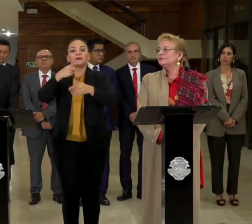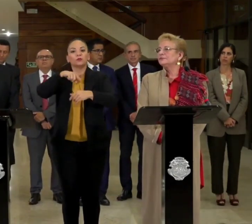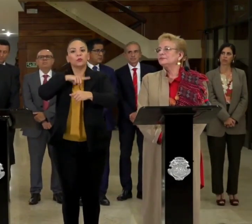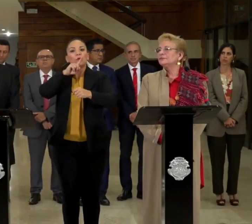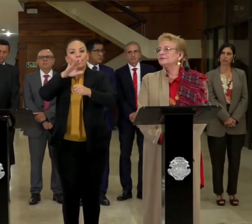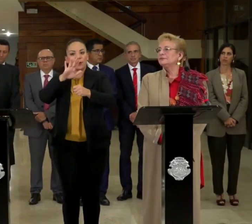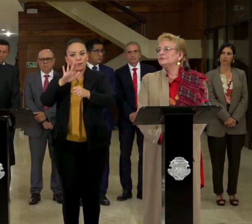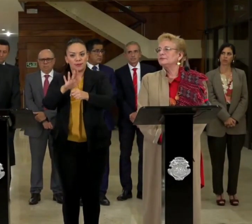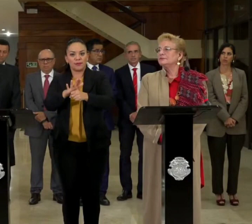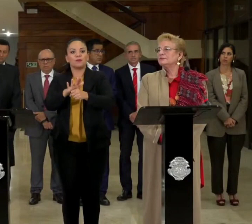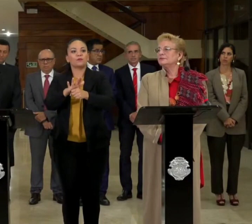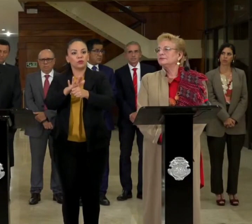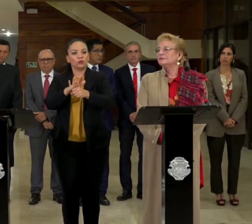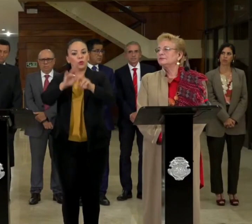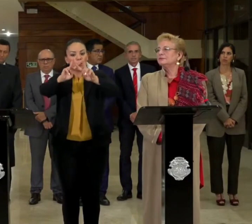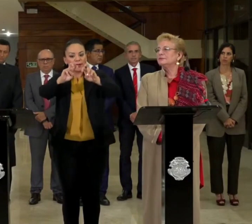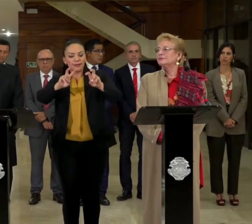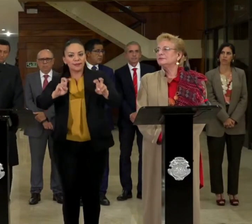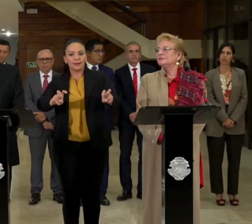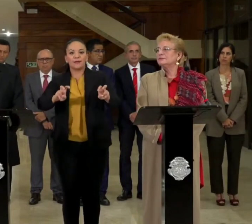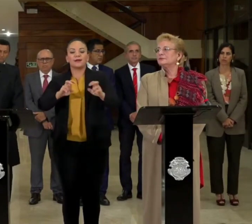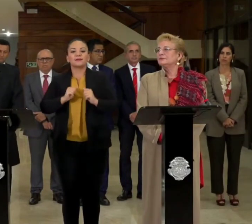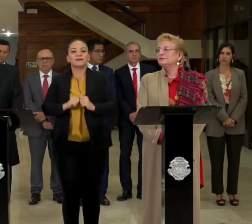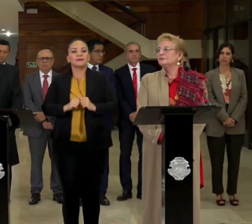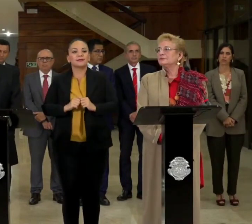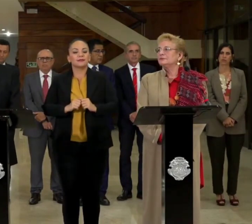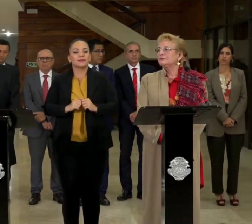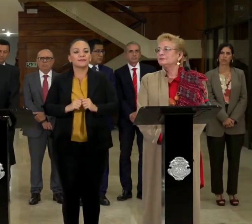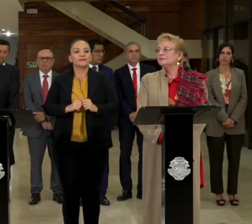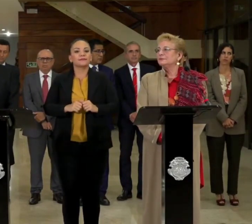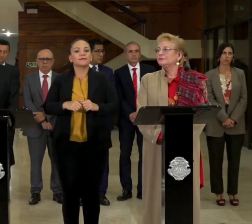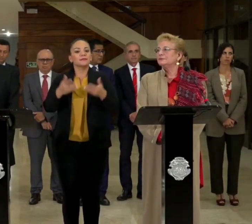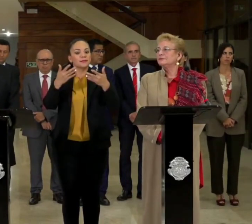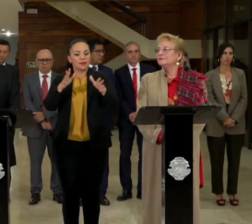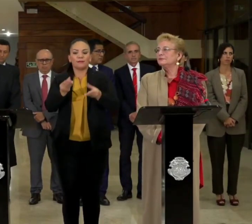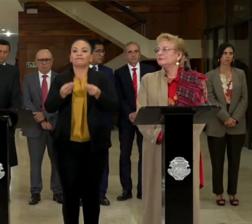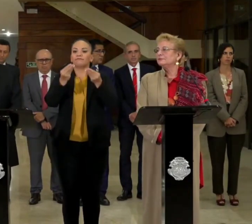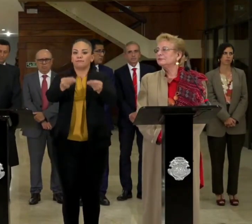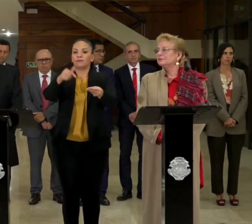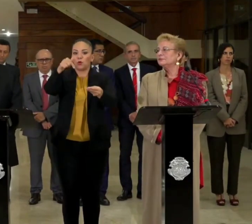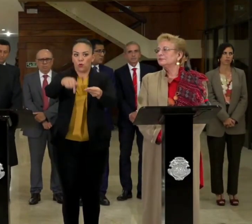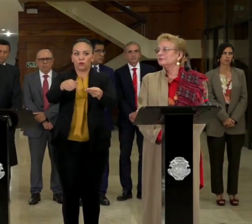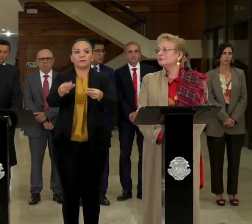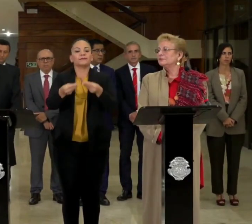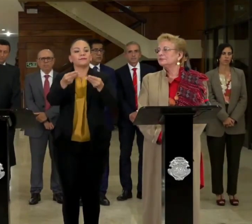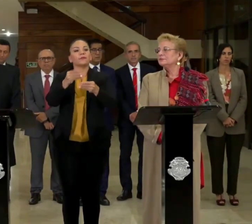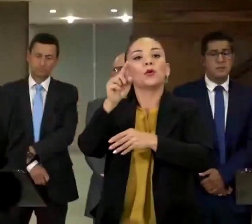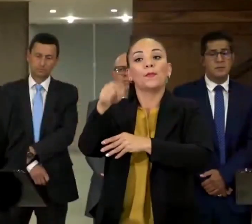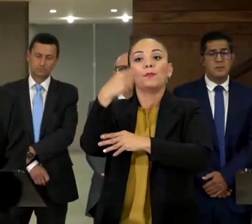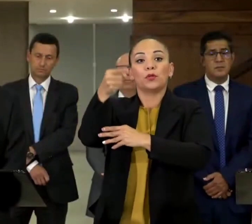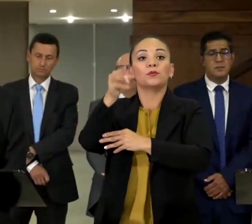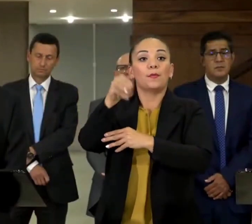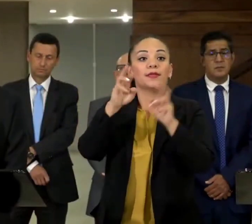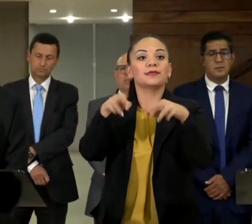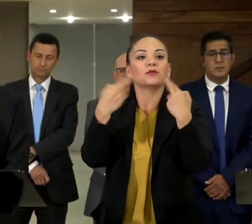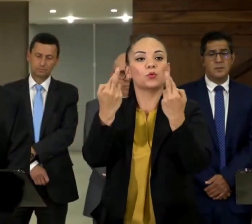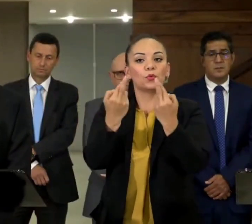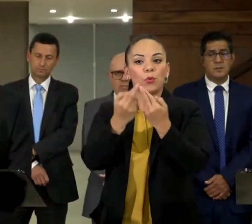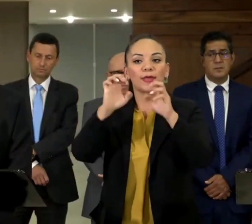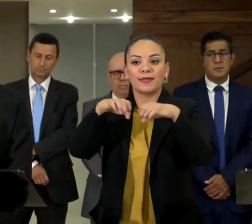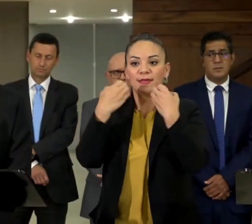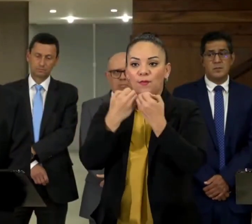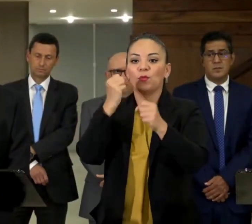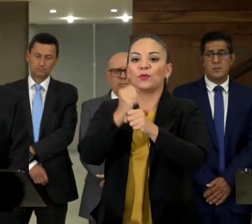comprometimos a realizar un análisis, fueron entregados hoy para que en la próxima sesión el equipo de